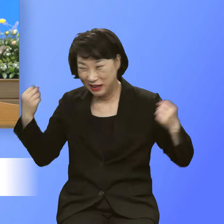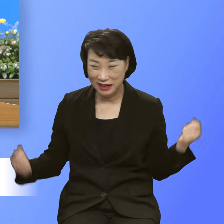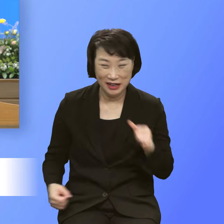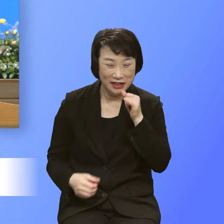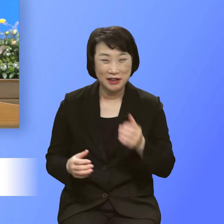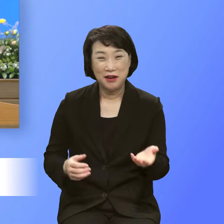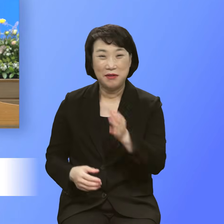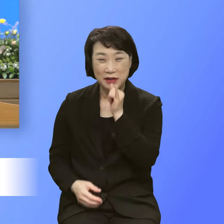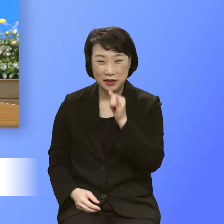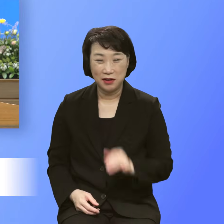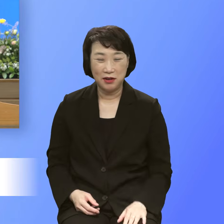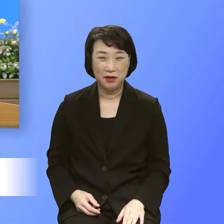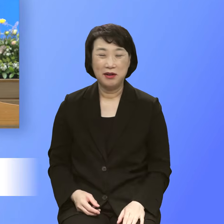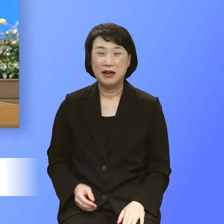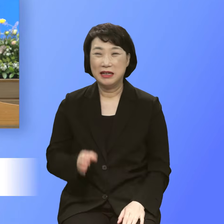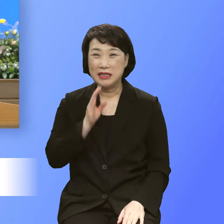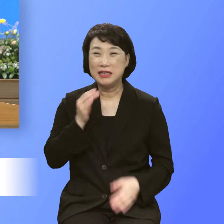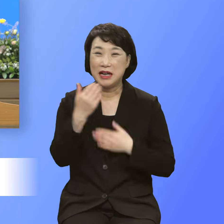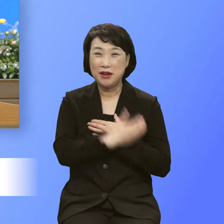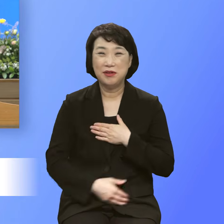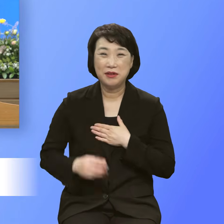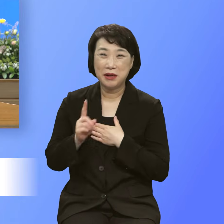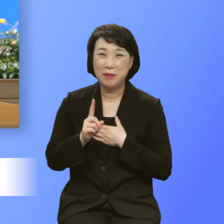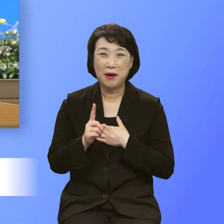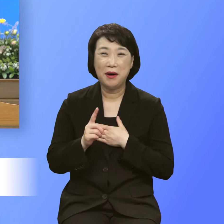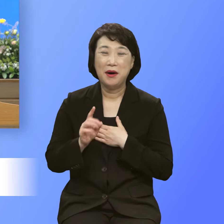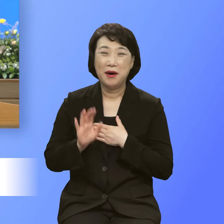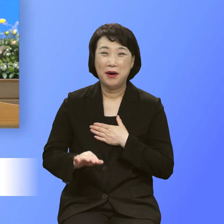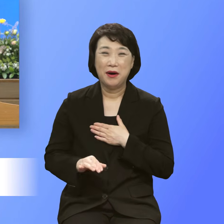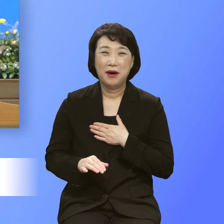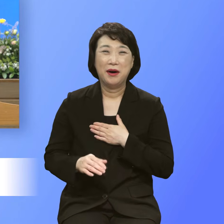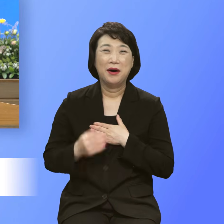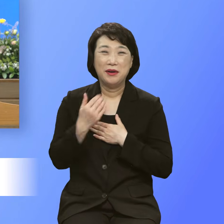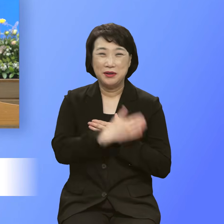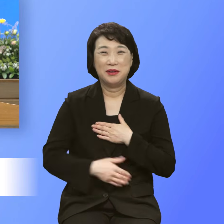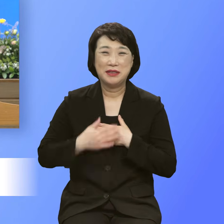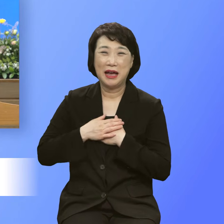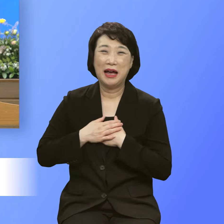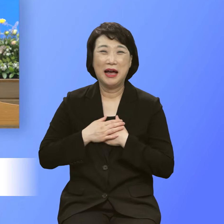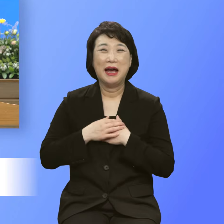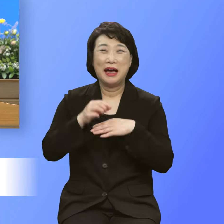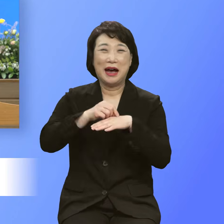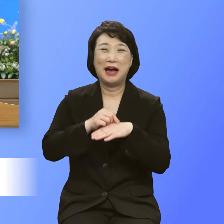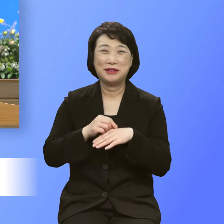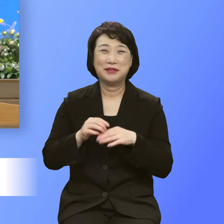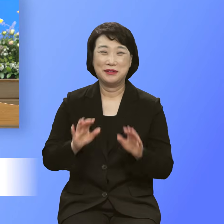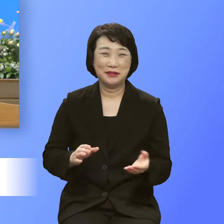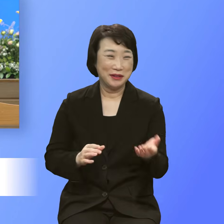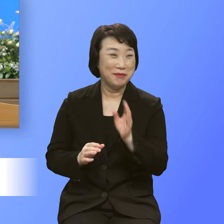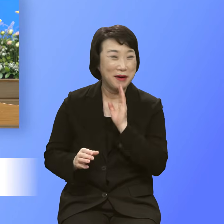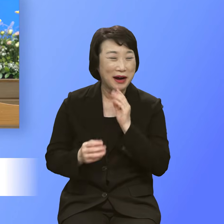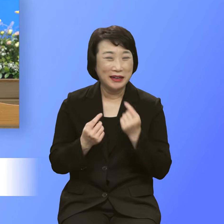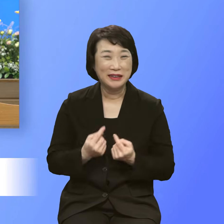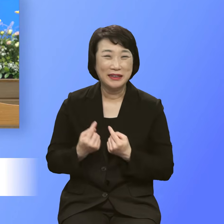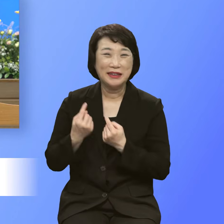거예요. 의상은 이 육체로 입은 이거 아니요? 이건